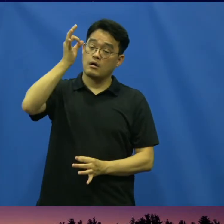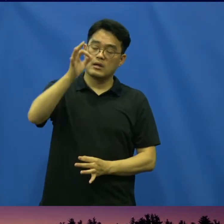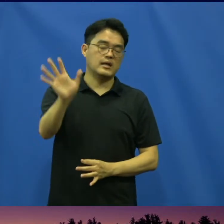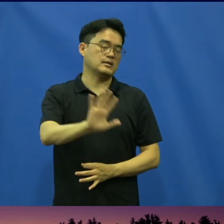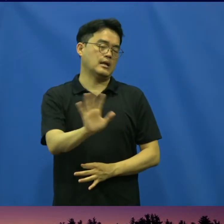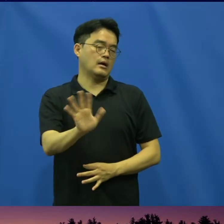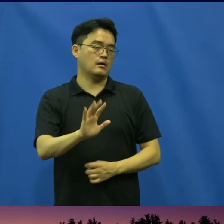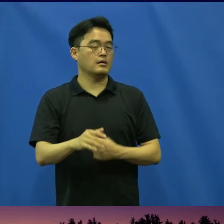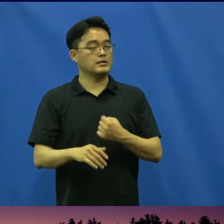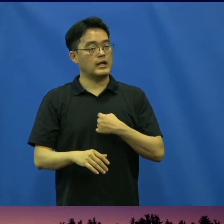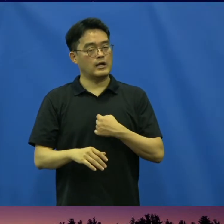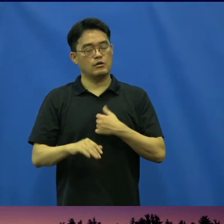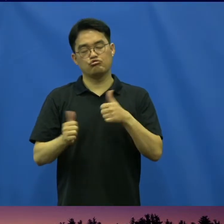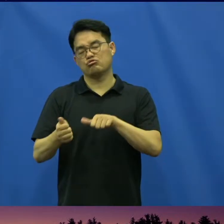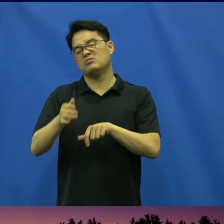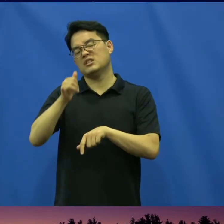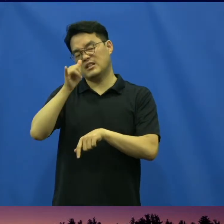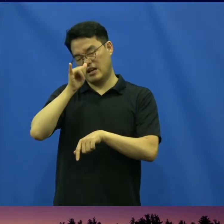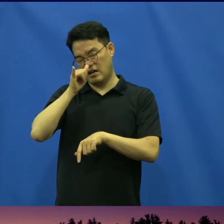거예요.